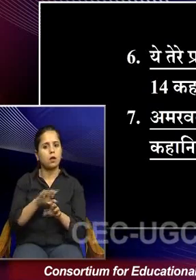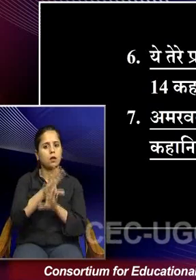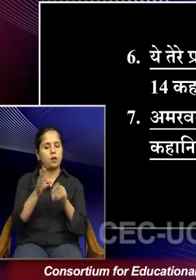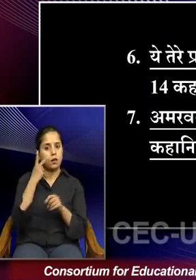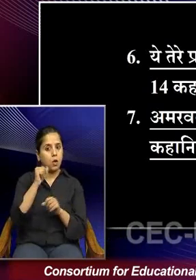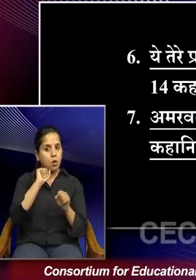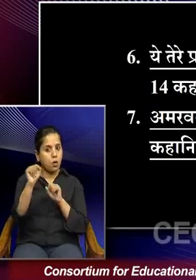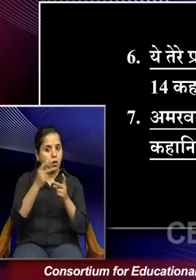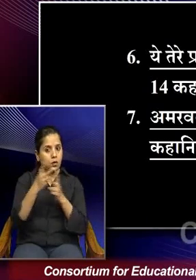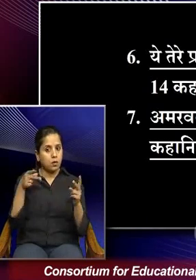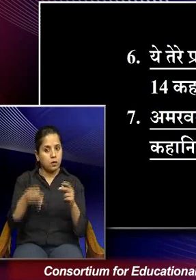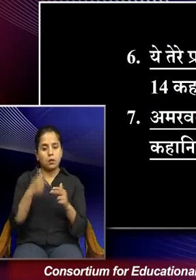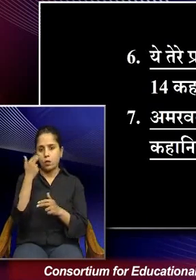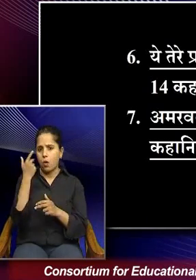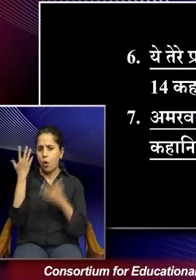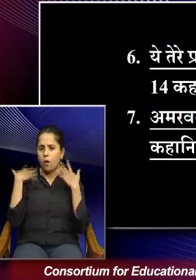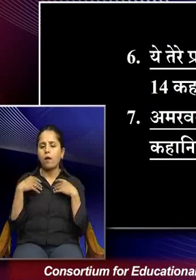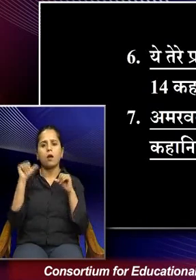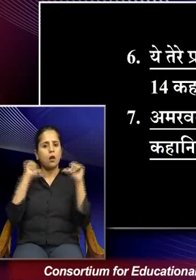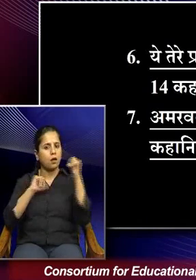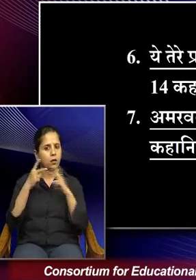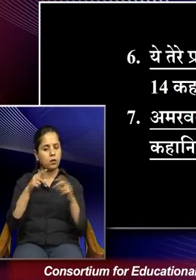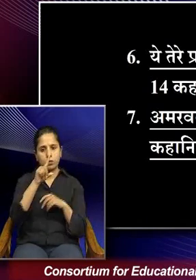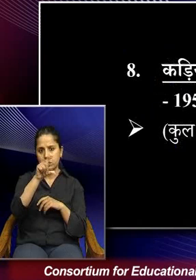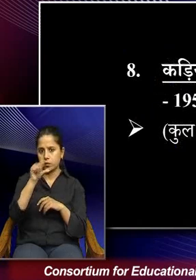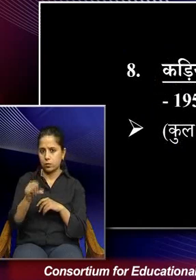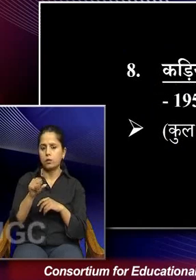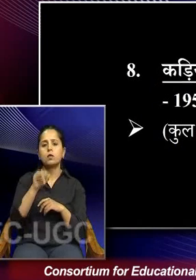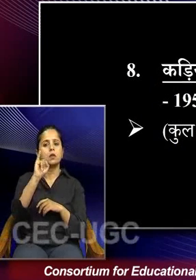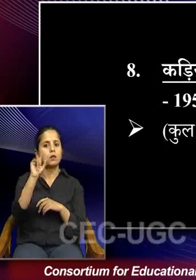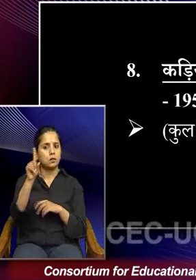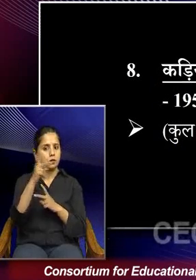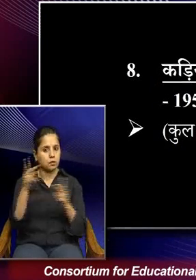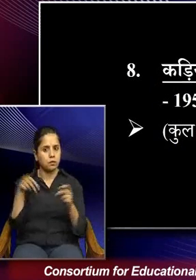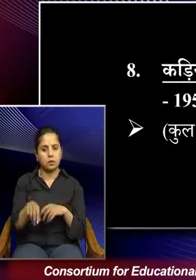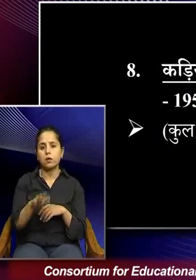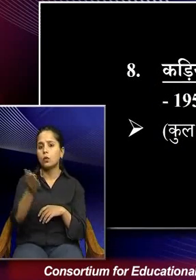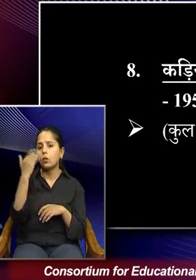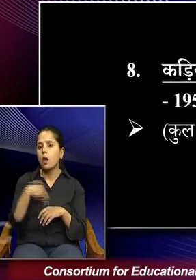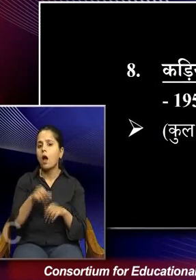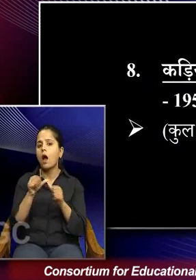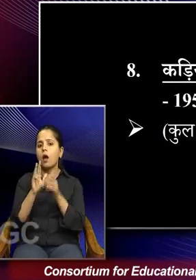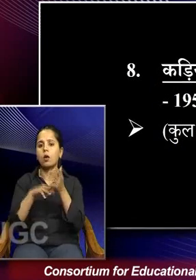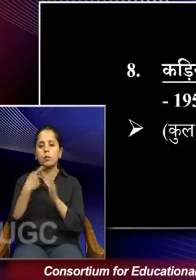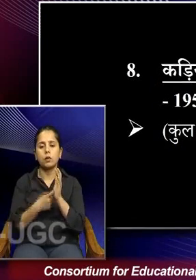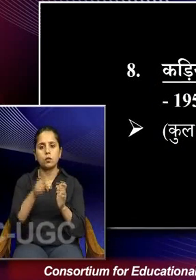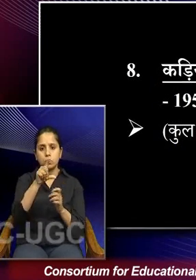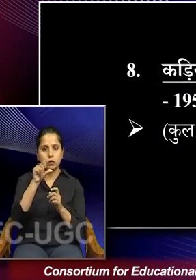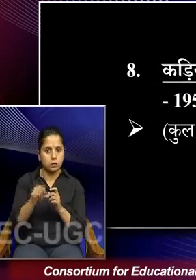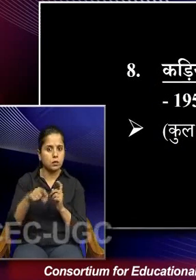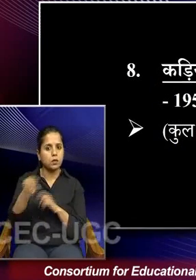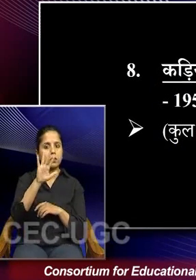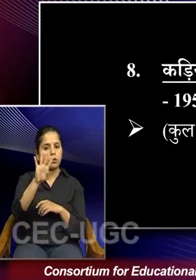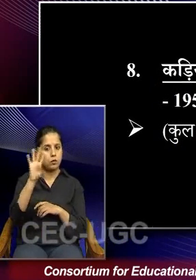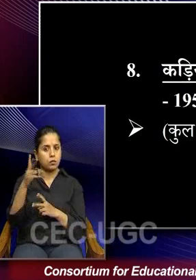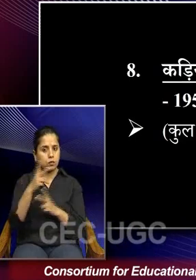प्रतिरूप 1961 में कहानी 1954 में और कड़ियां और अन्य